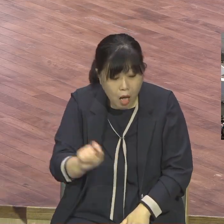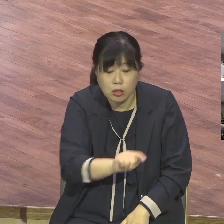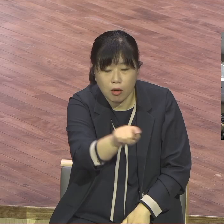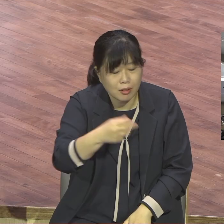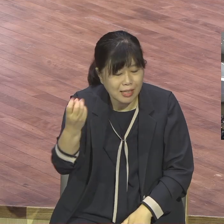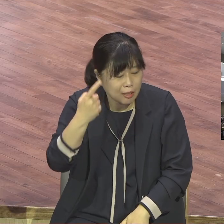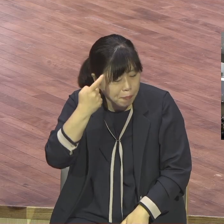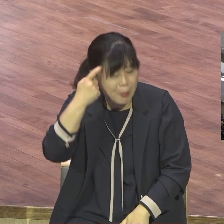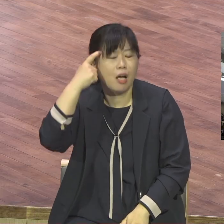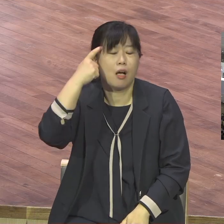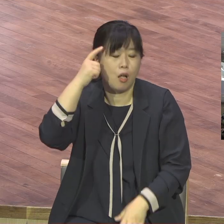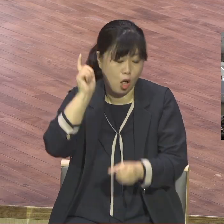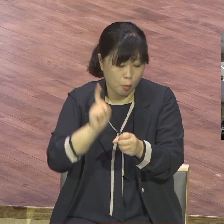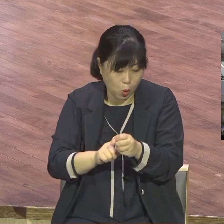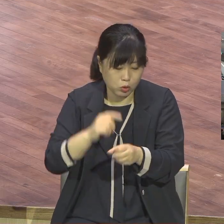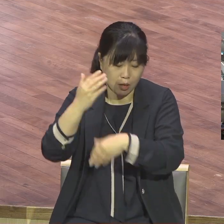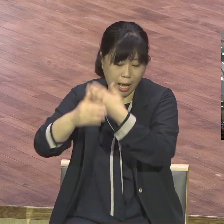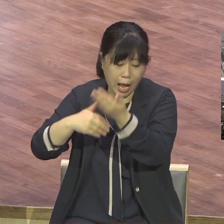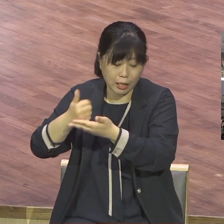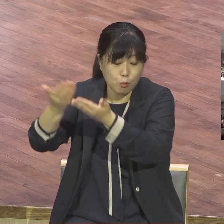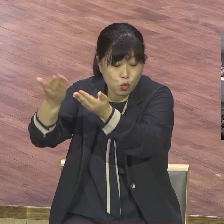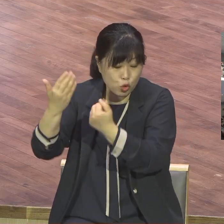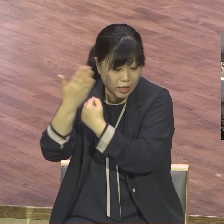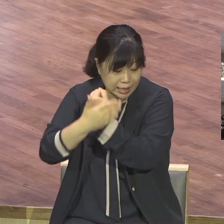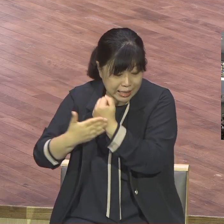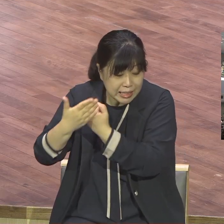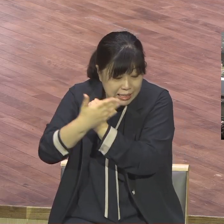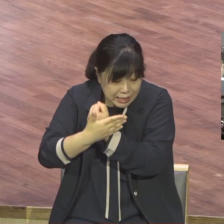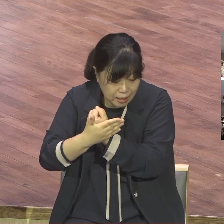다시 생각나게 하려고 하나님께서 내게 주신